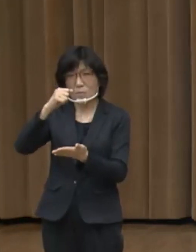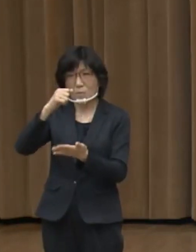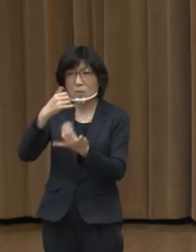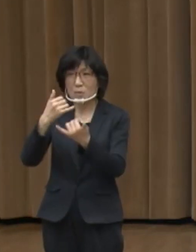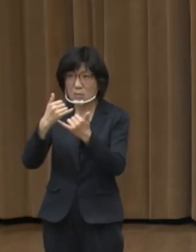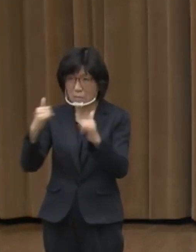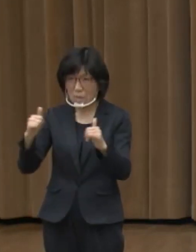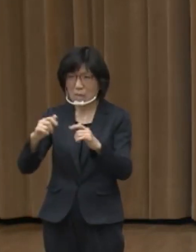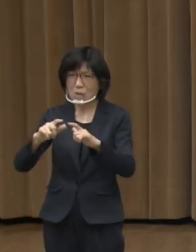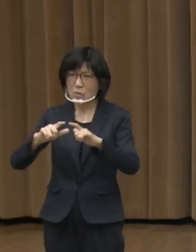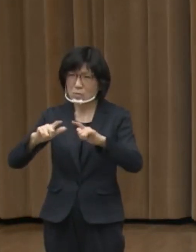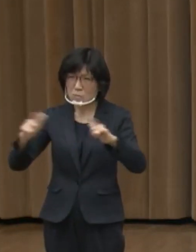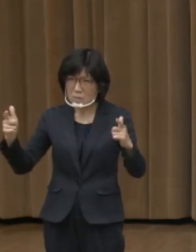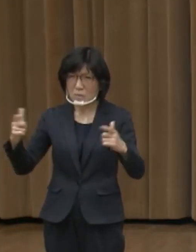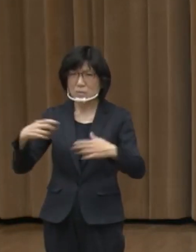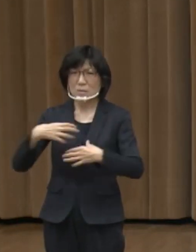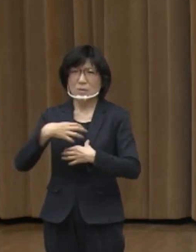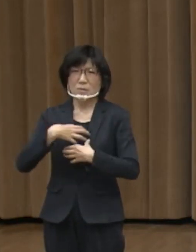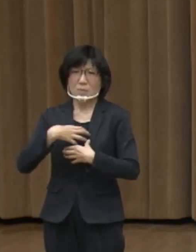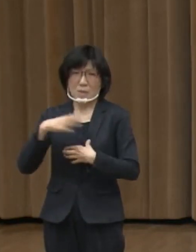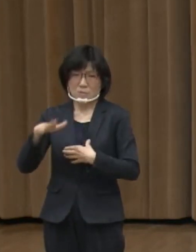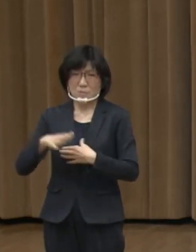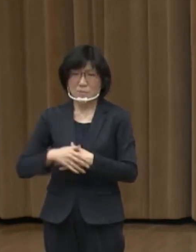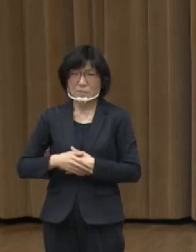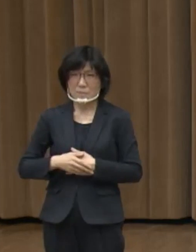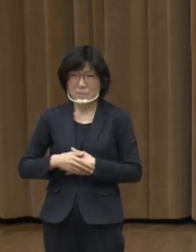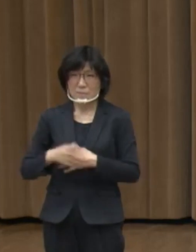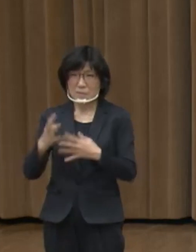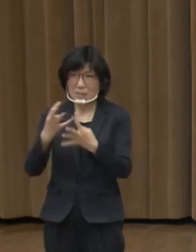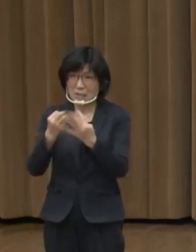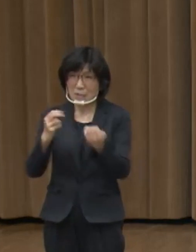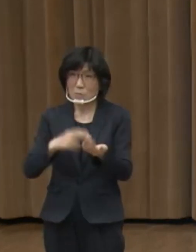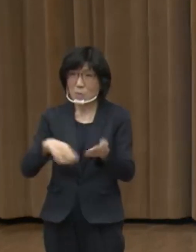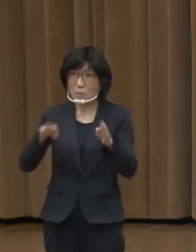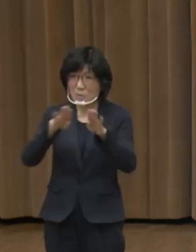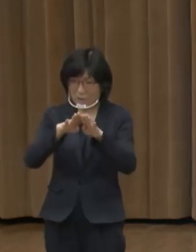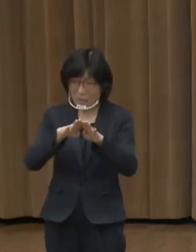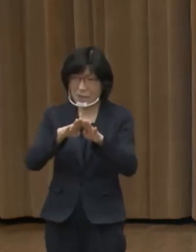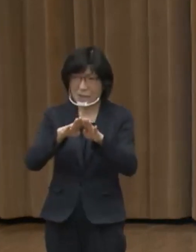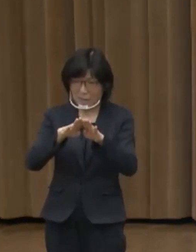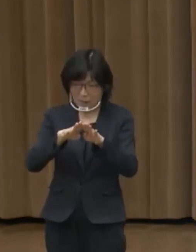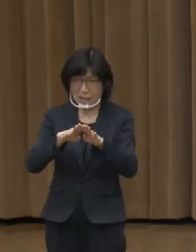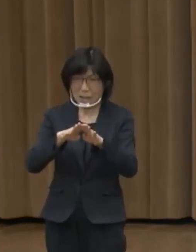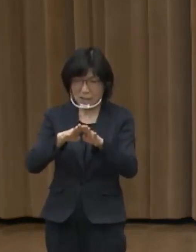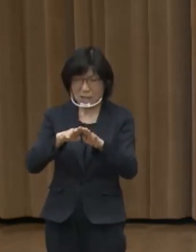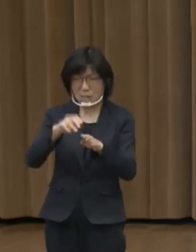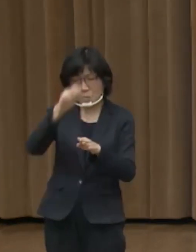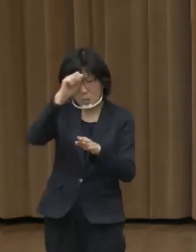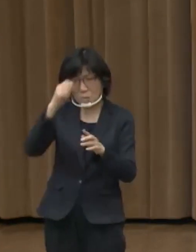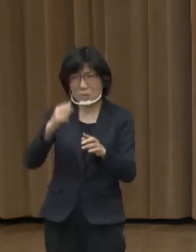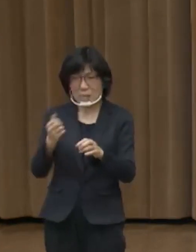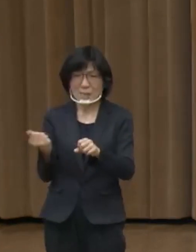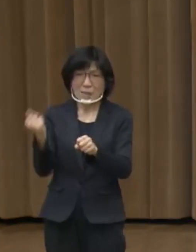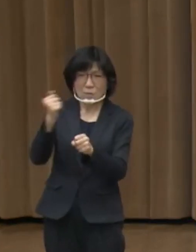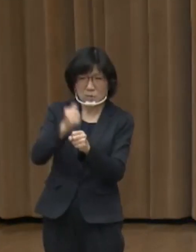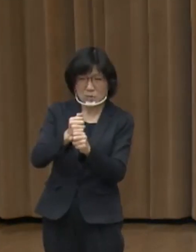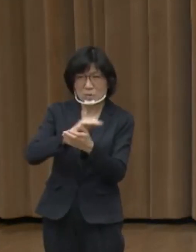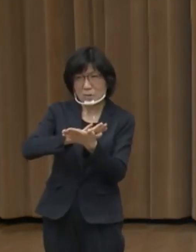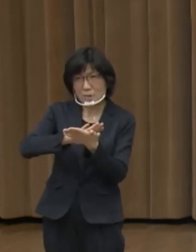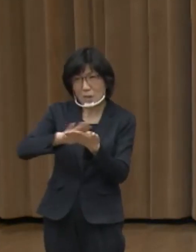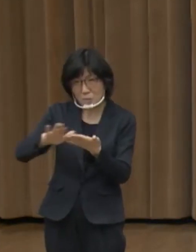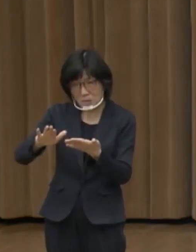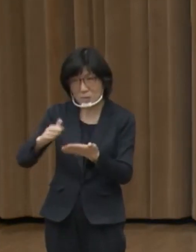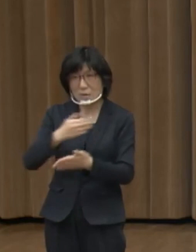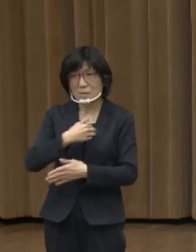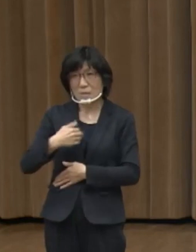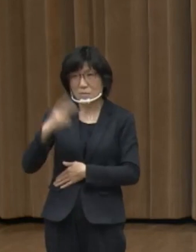方が増えることが懸念をされます。より多くの医療機関に後遺症外来を実施していただくため、今後も医